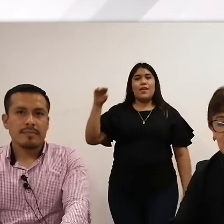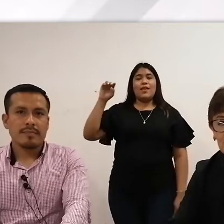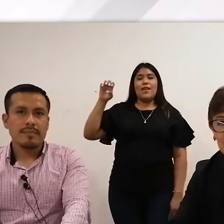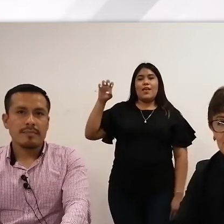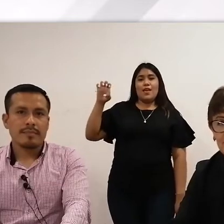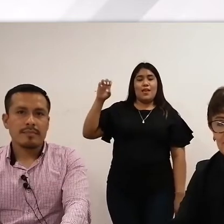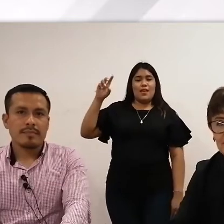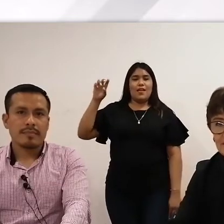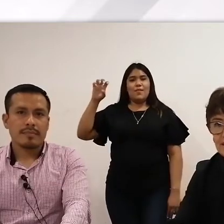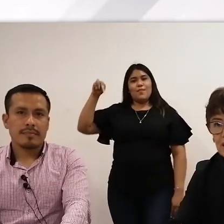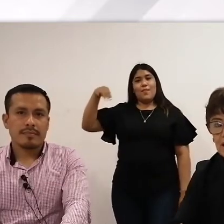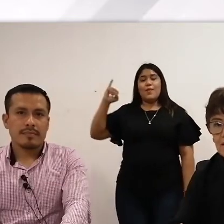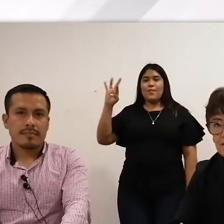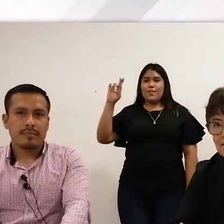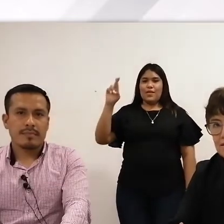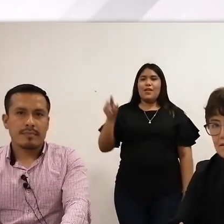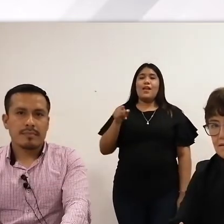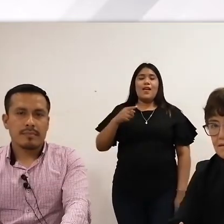psicólogo,